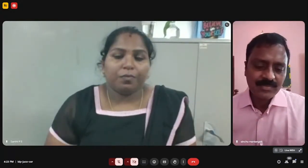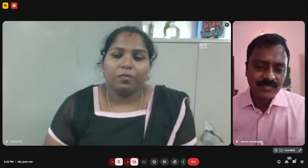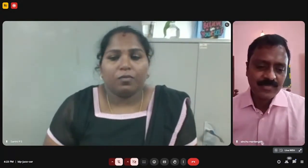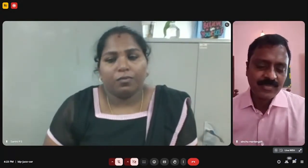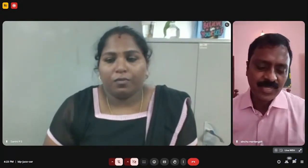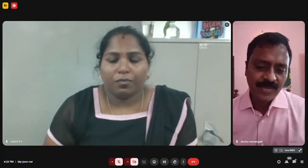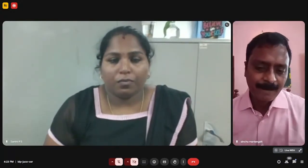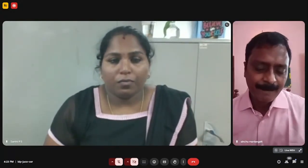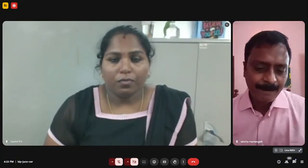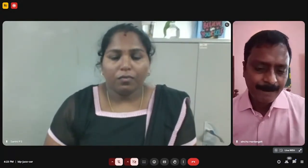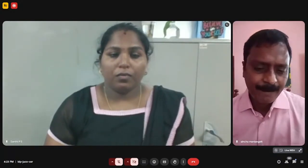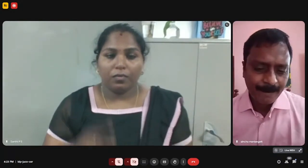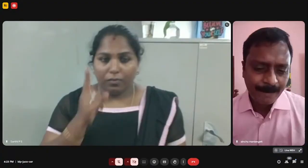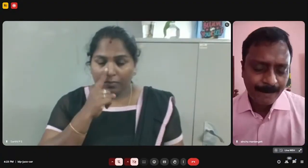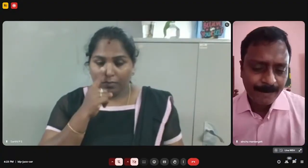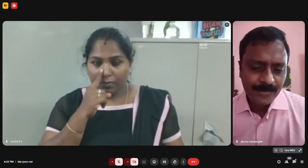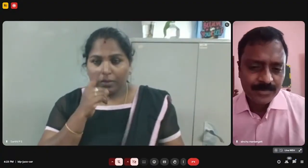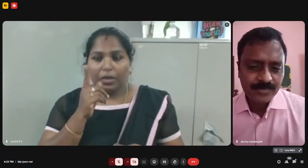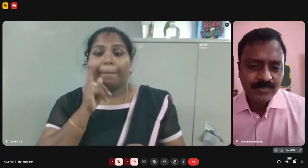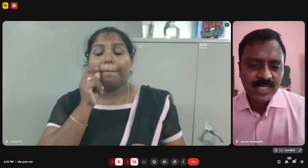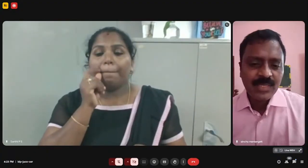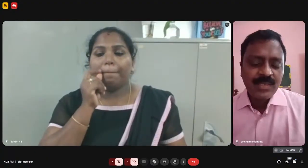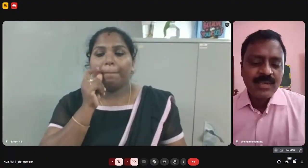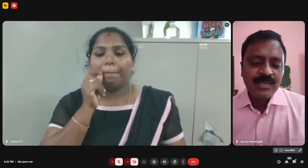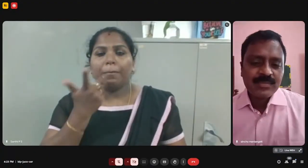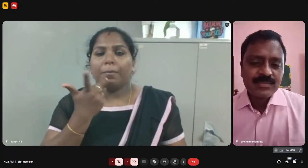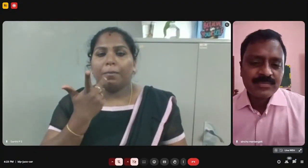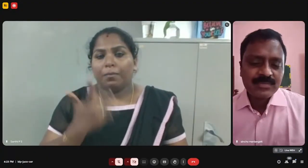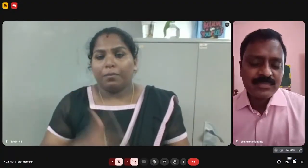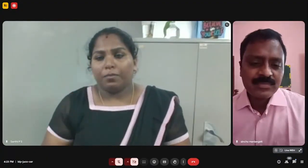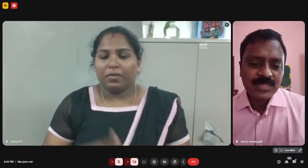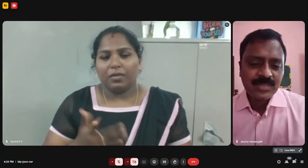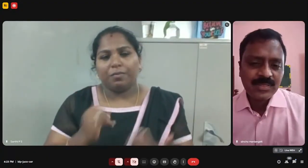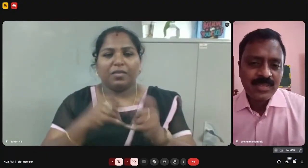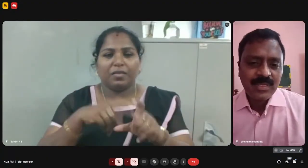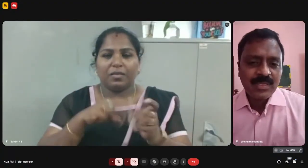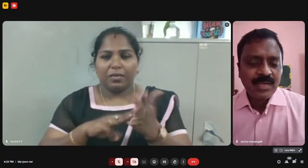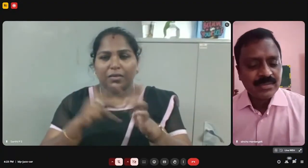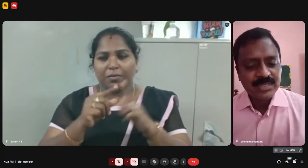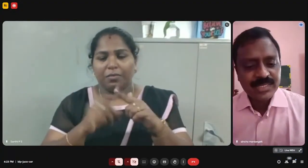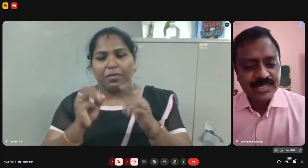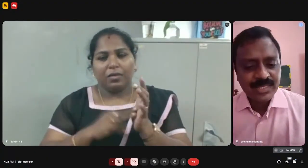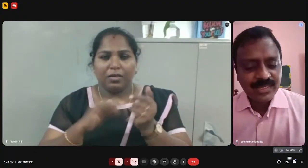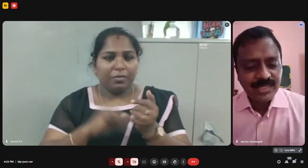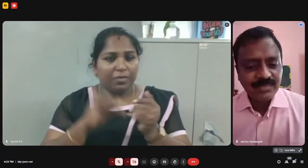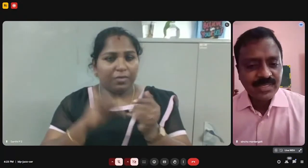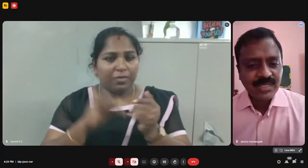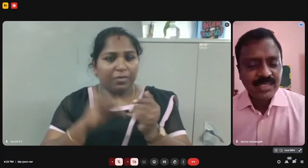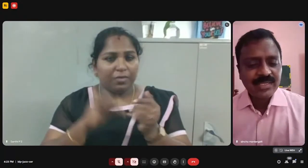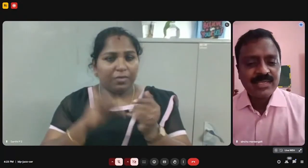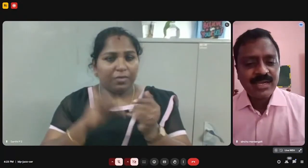ഓക്കെ, ഫീമെയിലിന്റെ കാര്യത്തിൽ എങ്ങനെയാണ്? അപ്പൊ മെയിലിന്റെ കാര്യത്തിൽ എന്തായാലും നമുക്ക് സിംറ്റംസ് കാണാൻ പറ്റുമായിരിക്കുമല്ലോ അല്ലെ? തീർച്ചയായിട്ടും